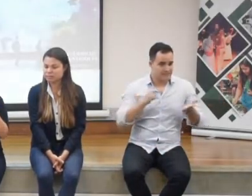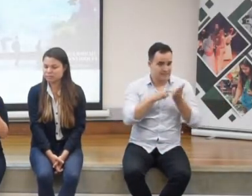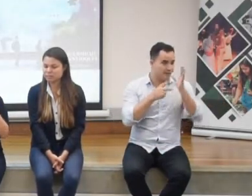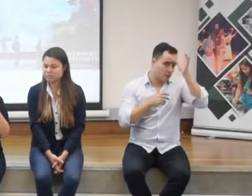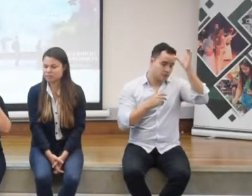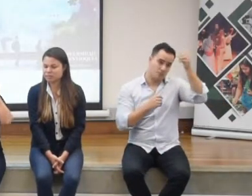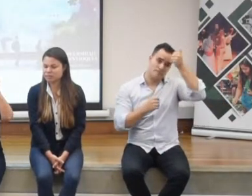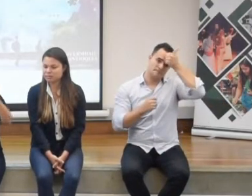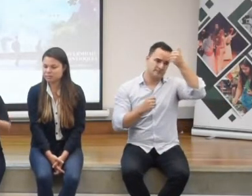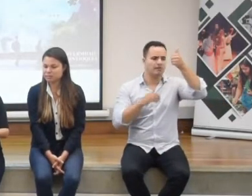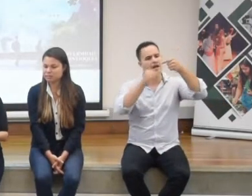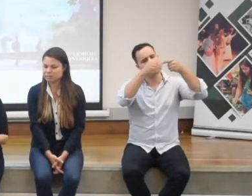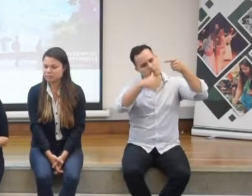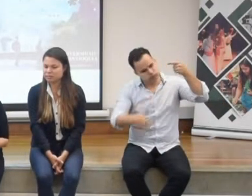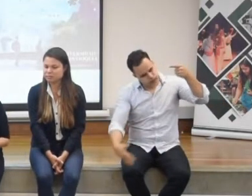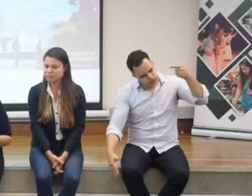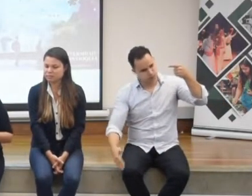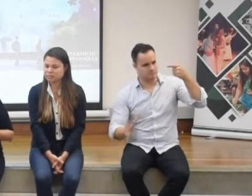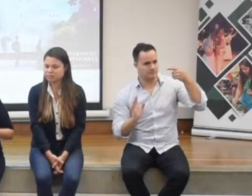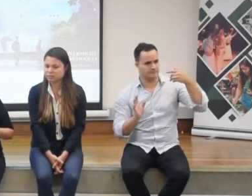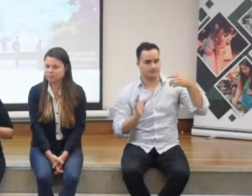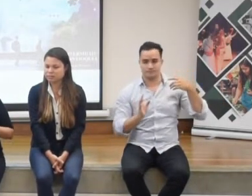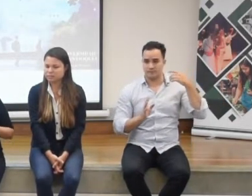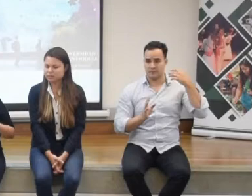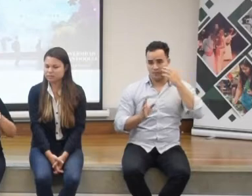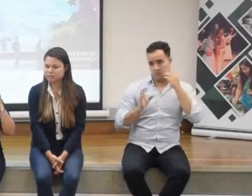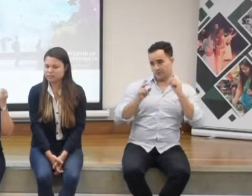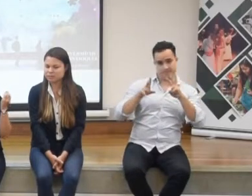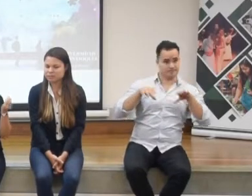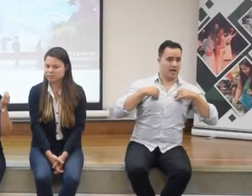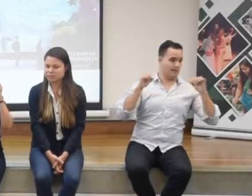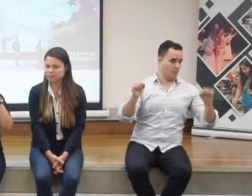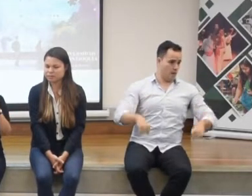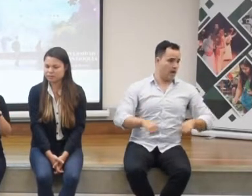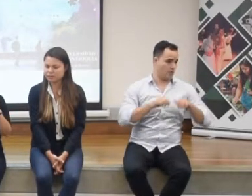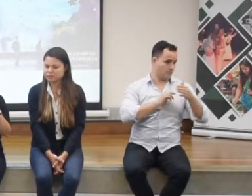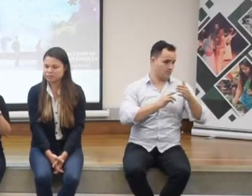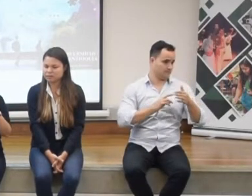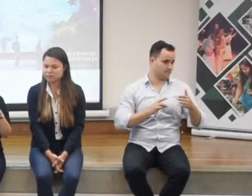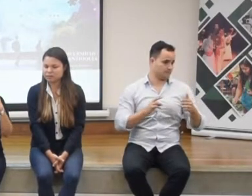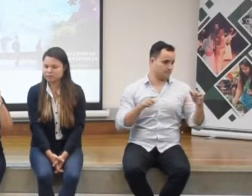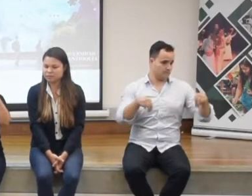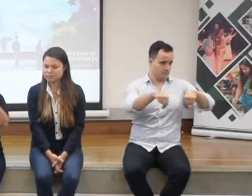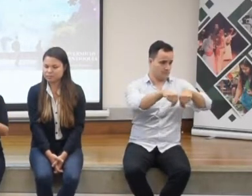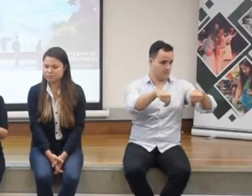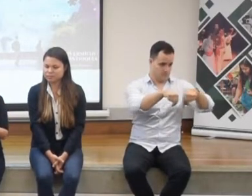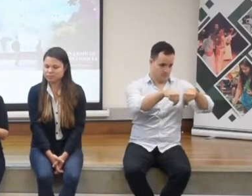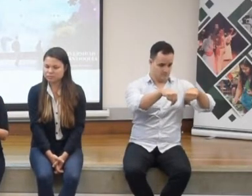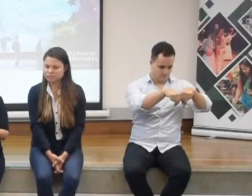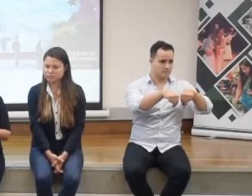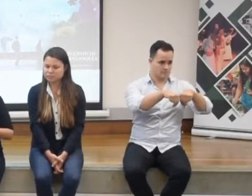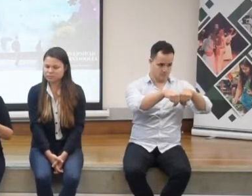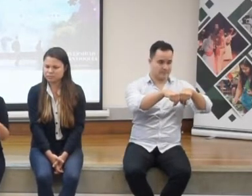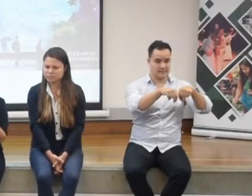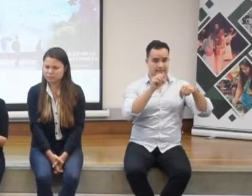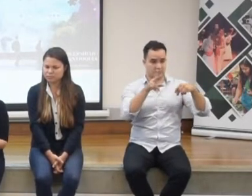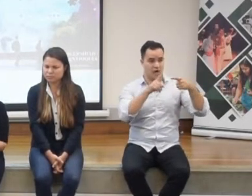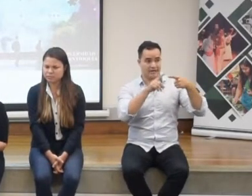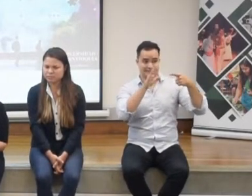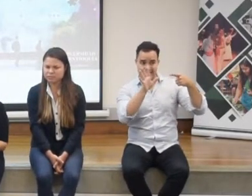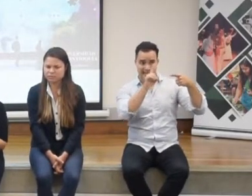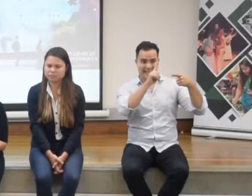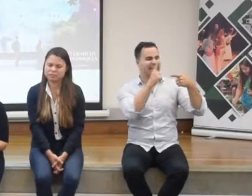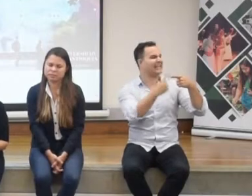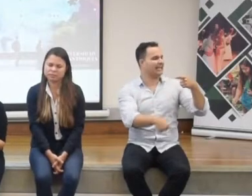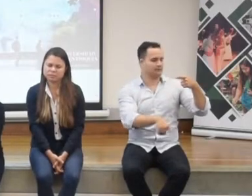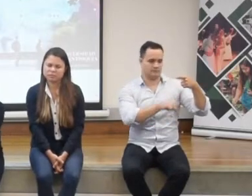temas. Vamos con el cómo. Con ese tiempo, con ese tema, con la